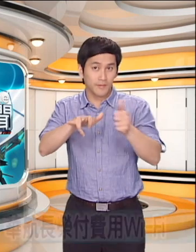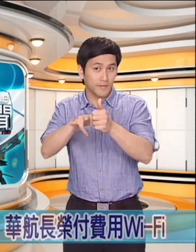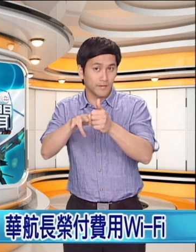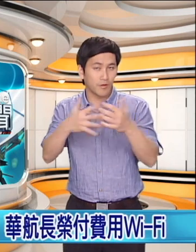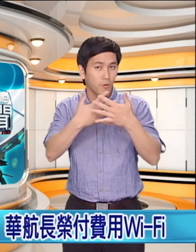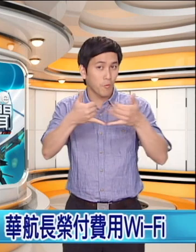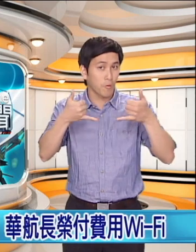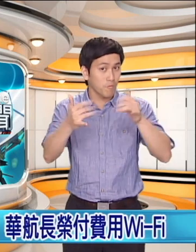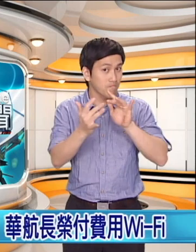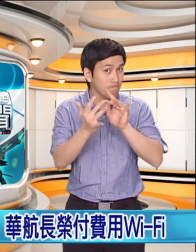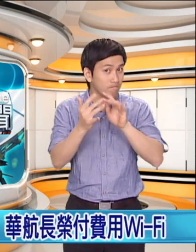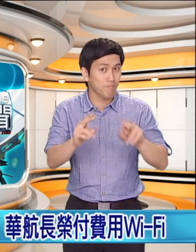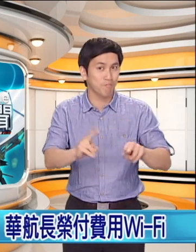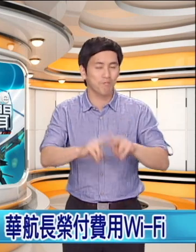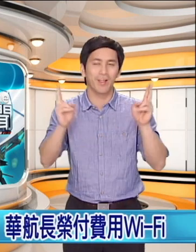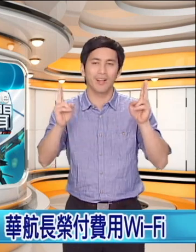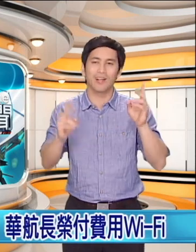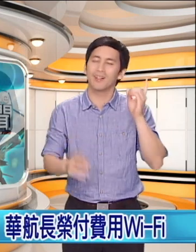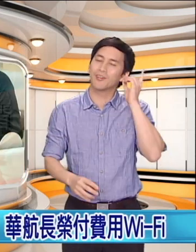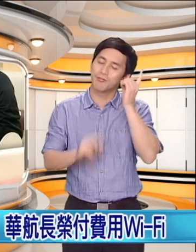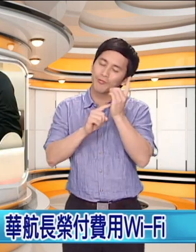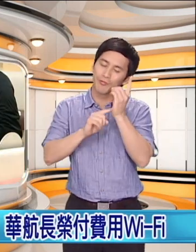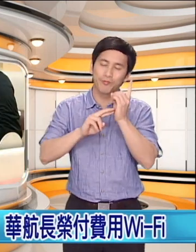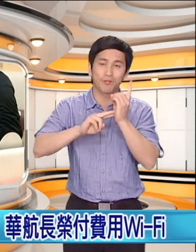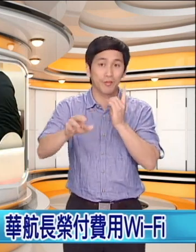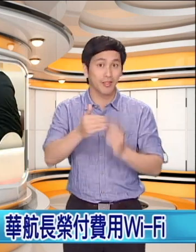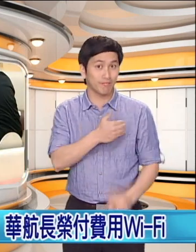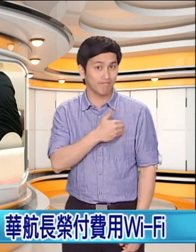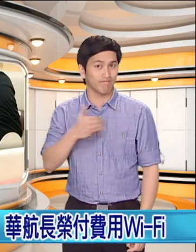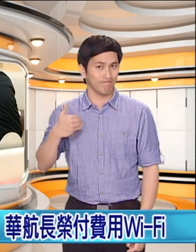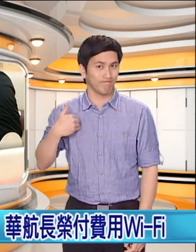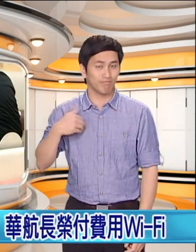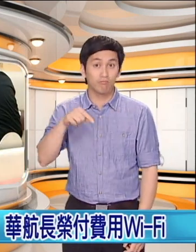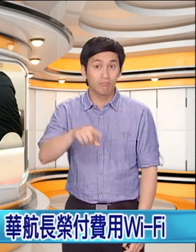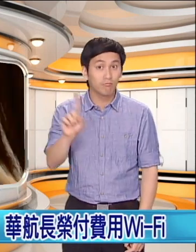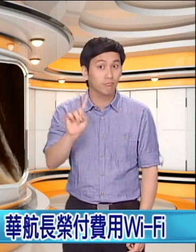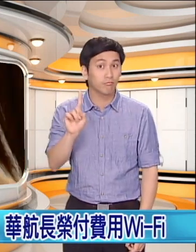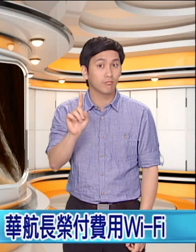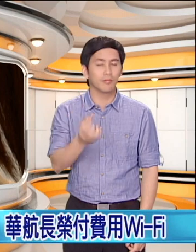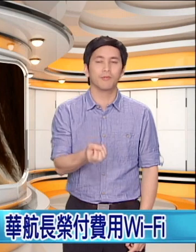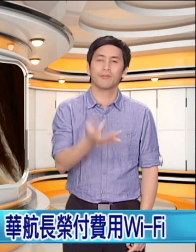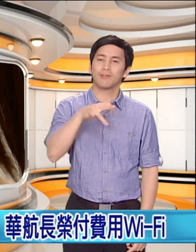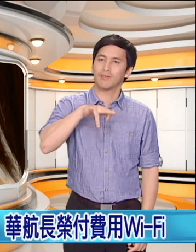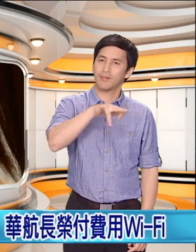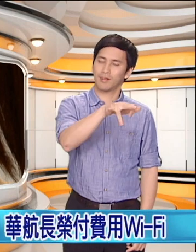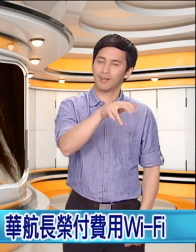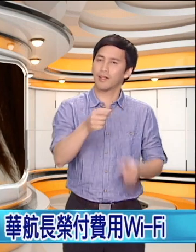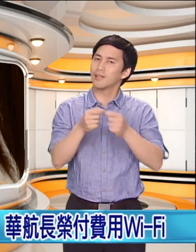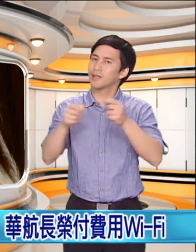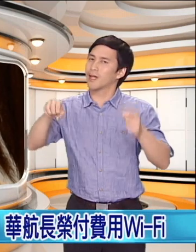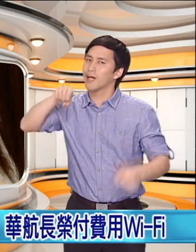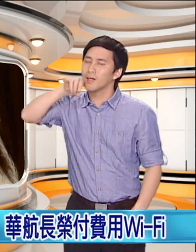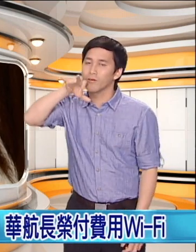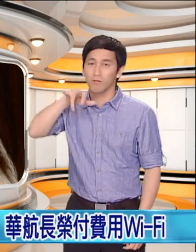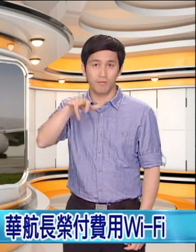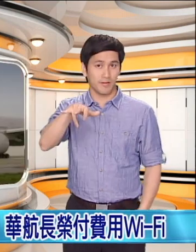搭飞机也可以上网，甚至可以发手机简讯。华航跟长荣分别引进了新客